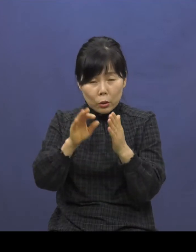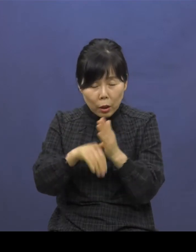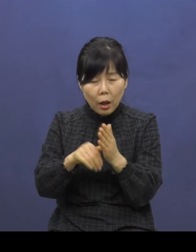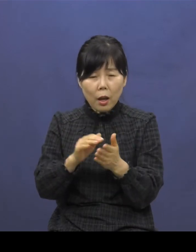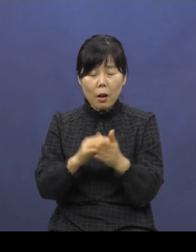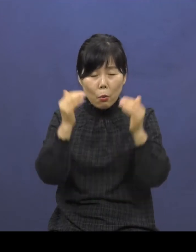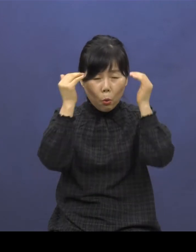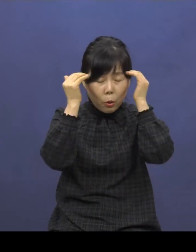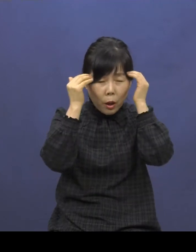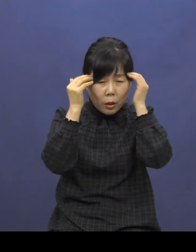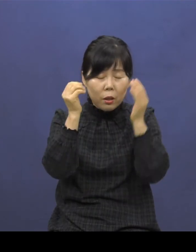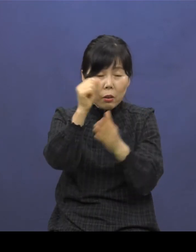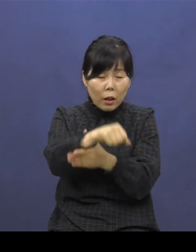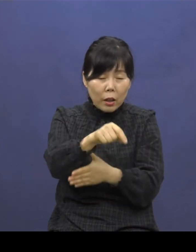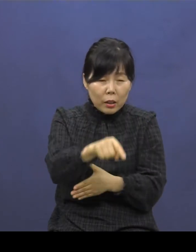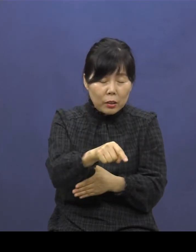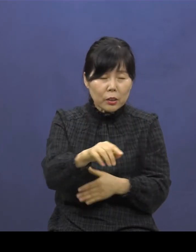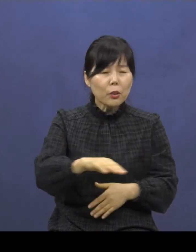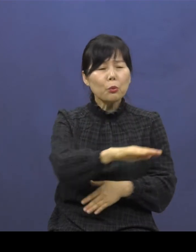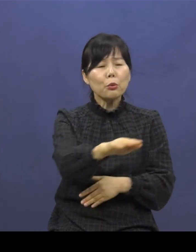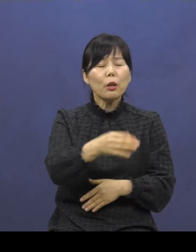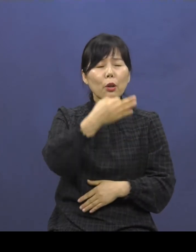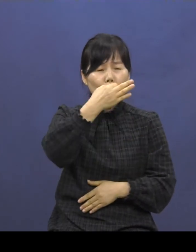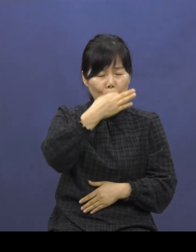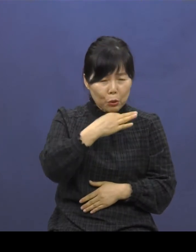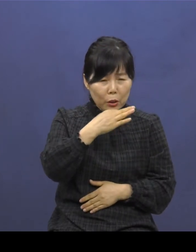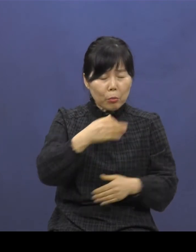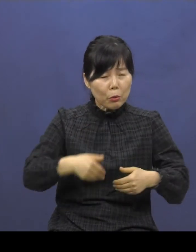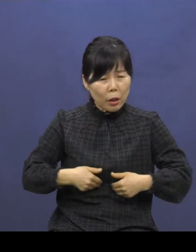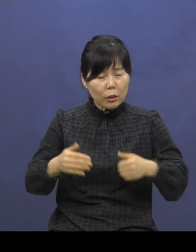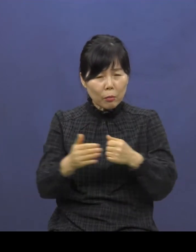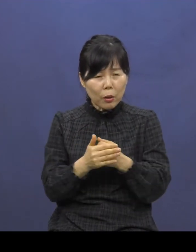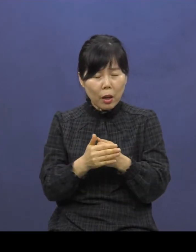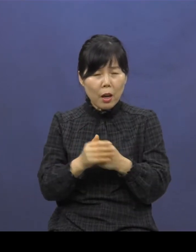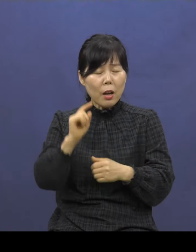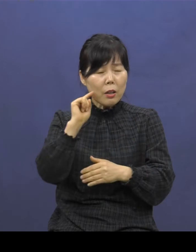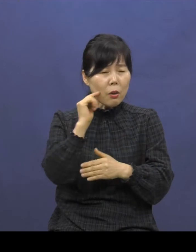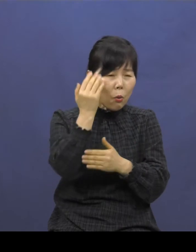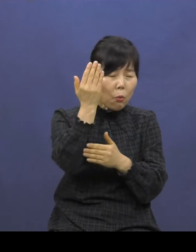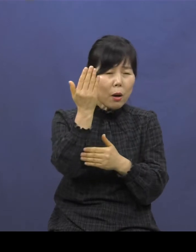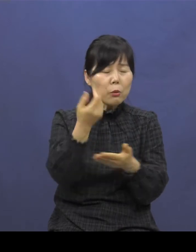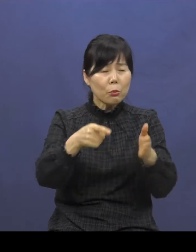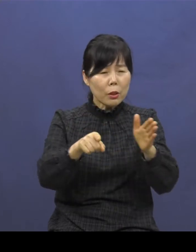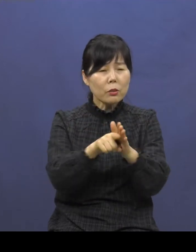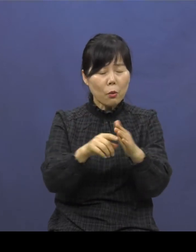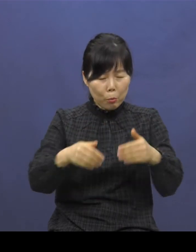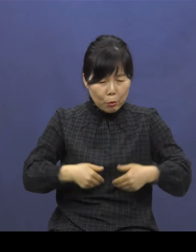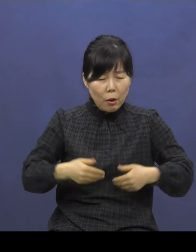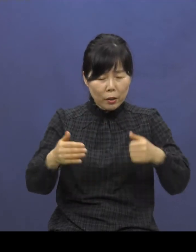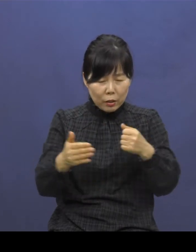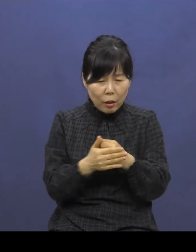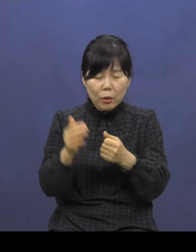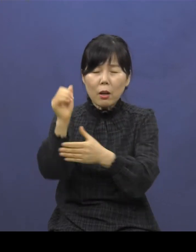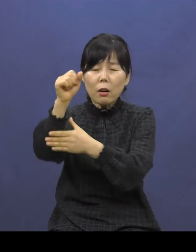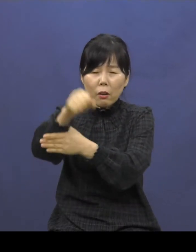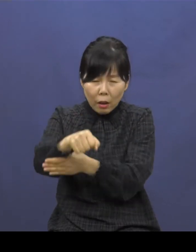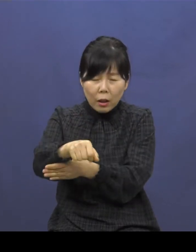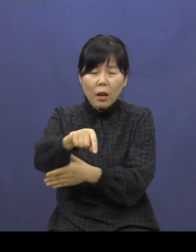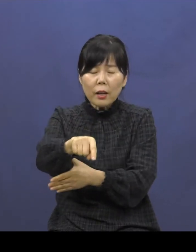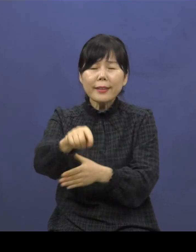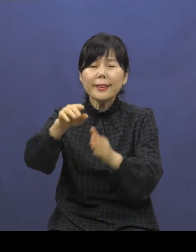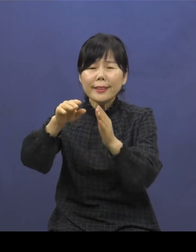때문에, 이것이 정말 우리가 영광을 얻기 위해서 꼭 필요한 것이기 때문에 그래서 허락하시는 경우에요.